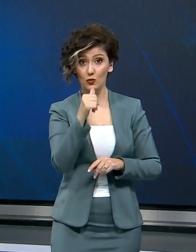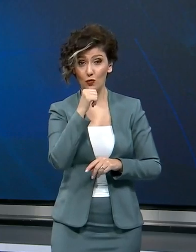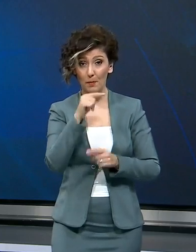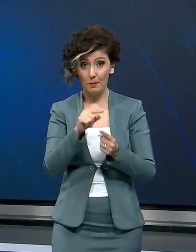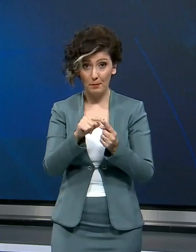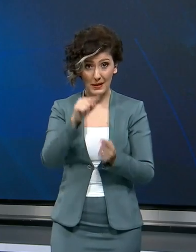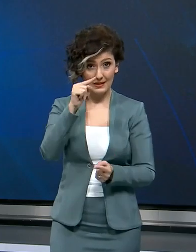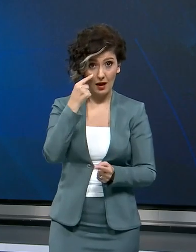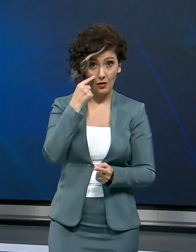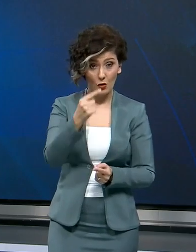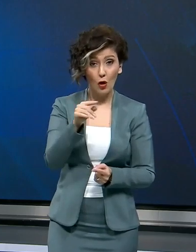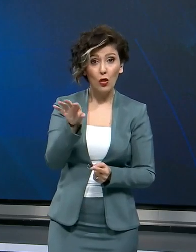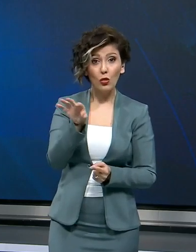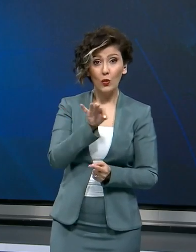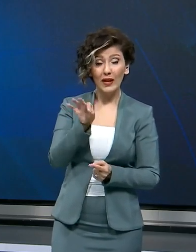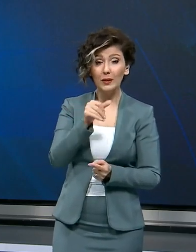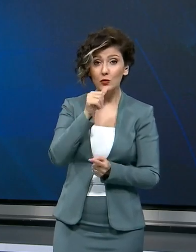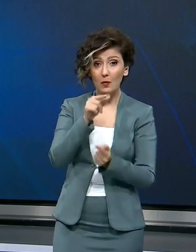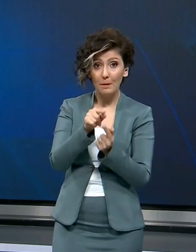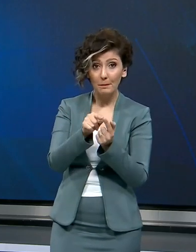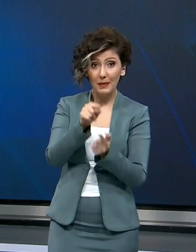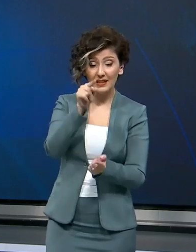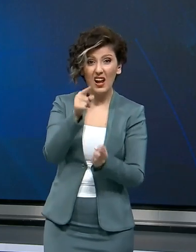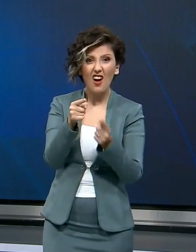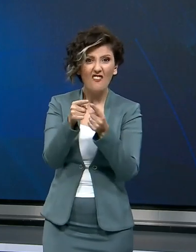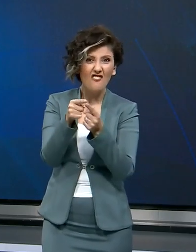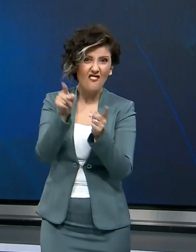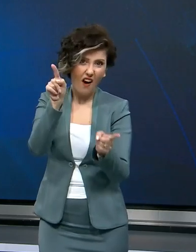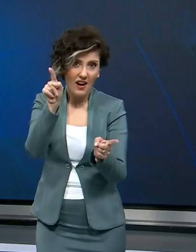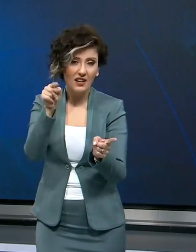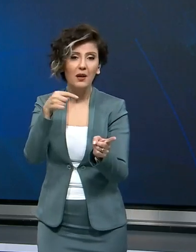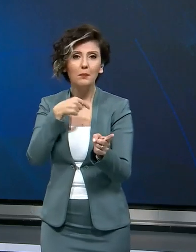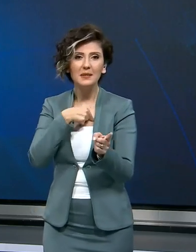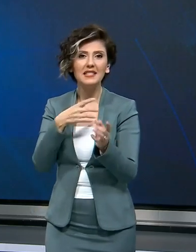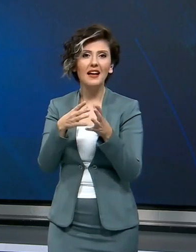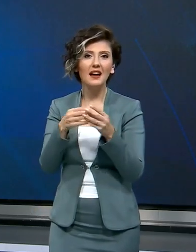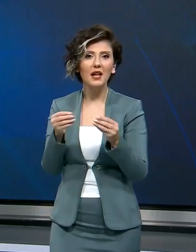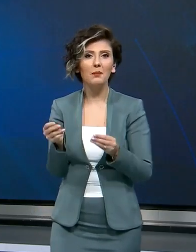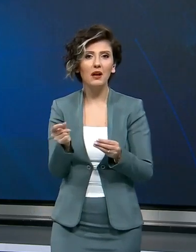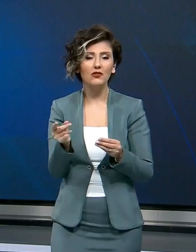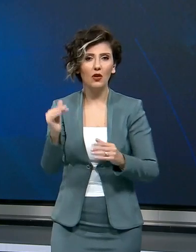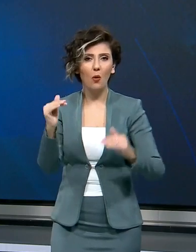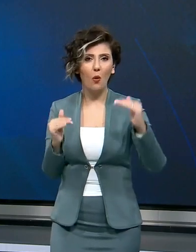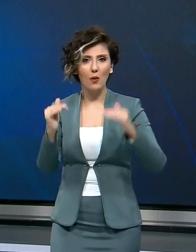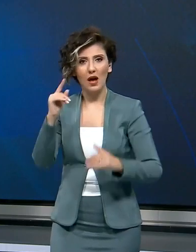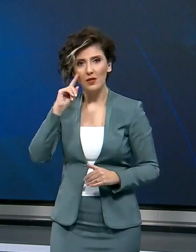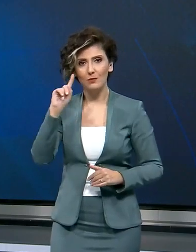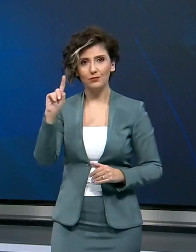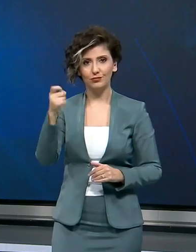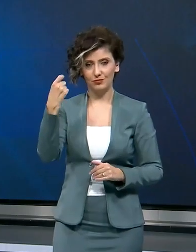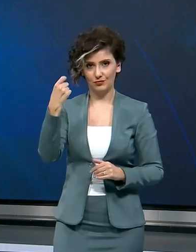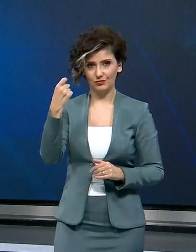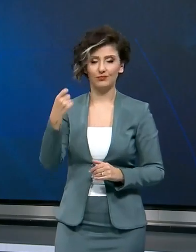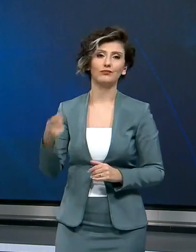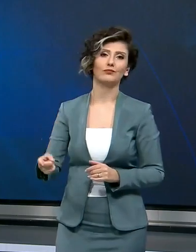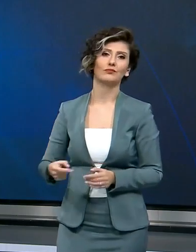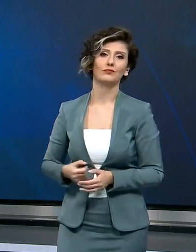ile tüketimdeki su miktarının farkı bize kayıp kaçak oranımızı tespit ediyor.